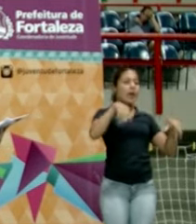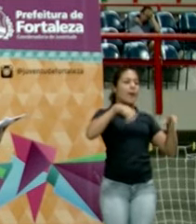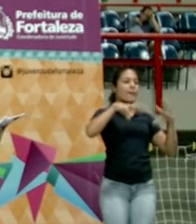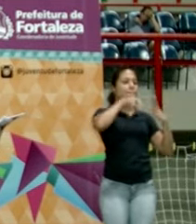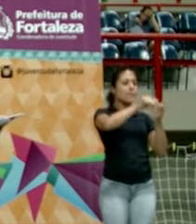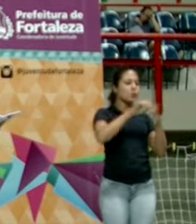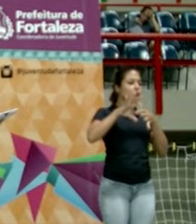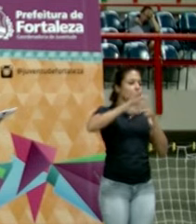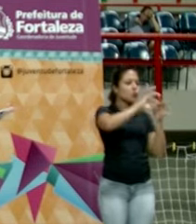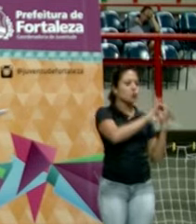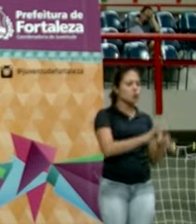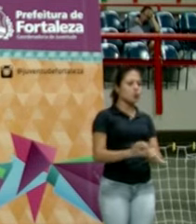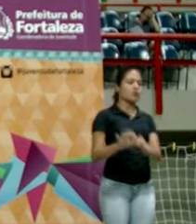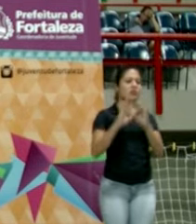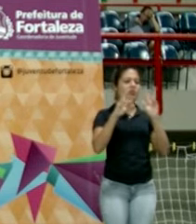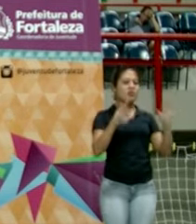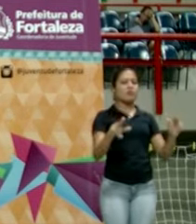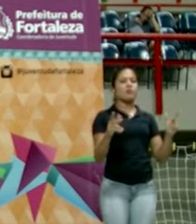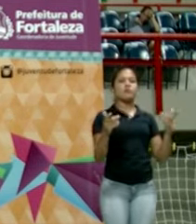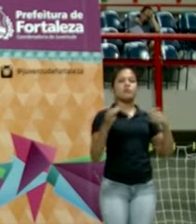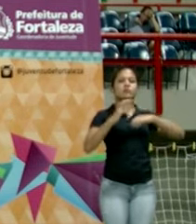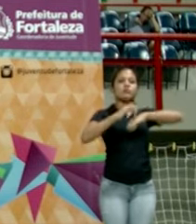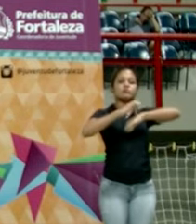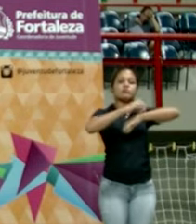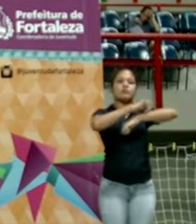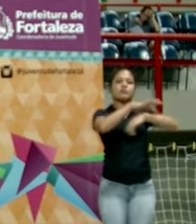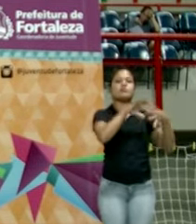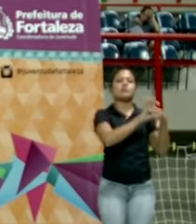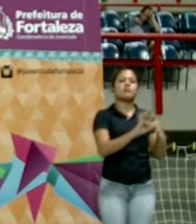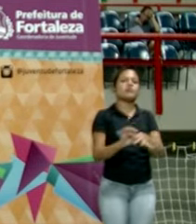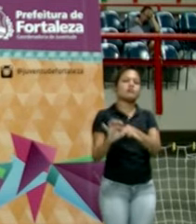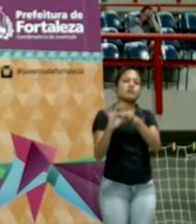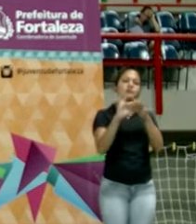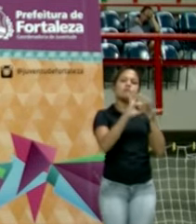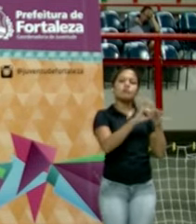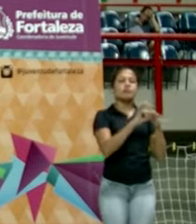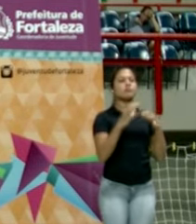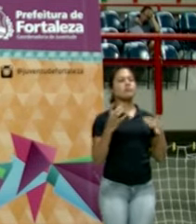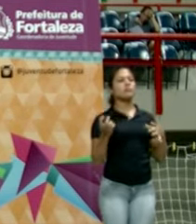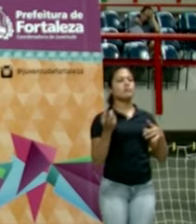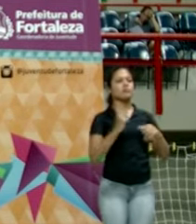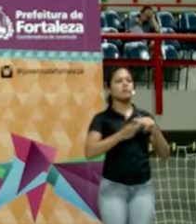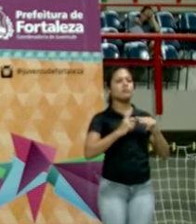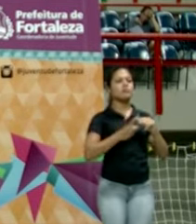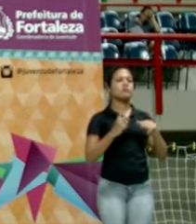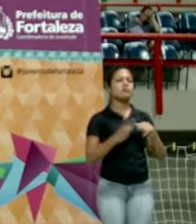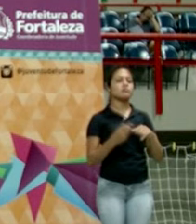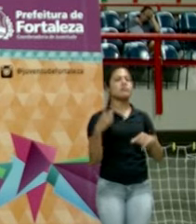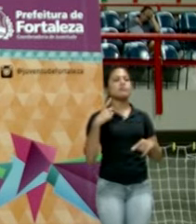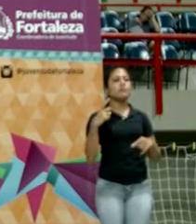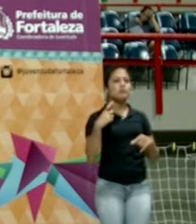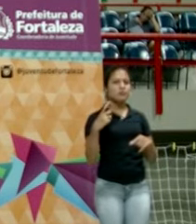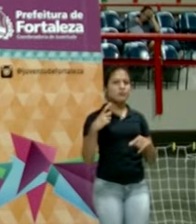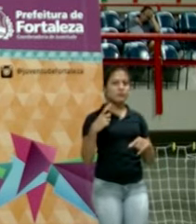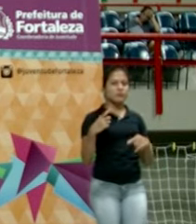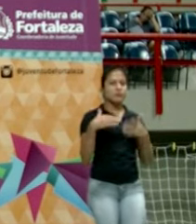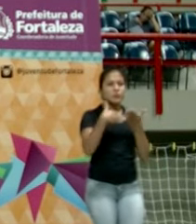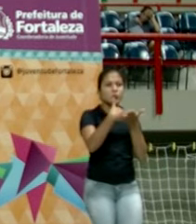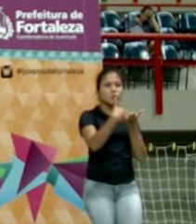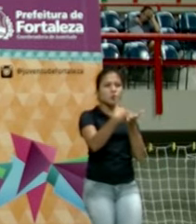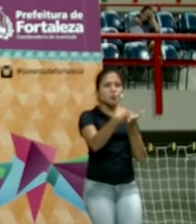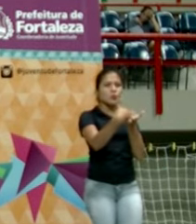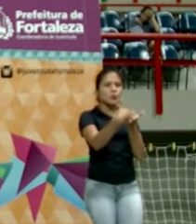aranha. Pessoal, tanto o primeiro texto quanto o segundo texto, os dois falam que existe um princípio, que existe um